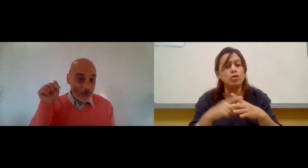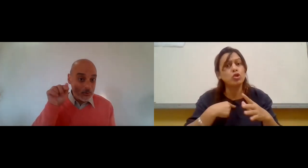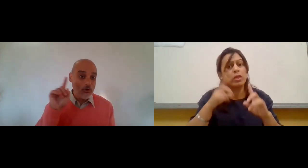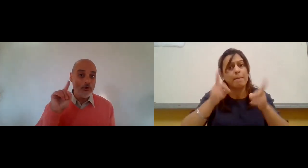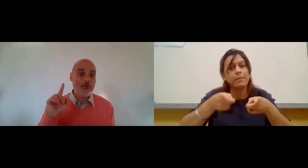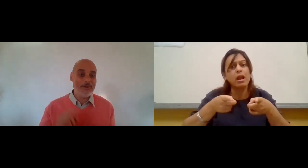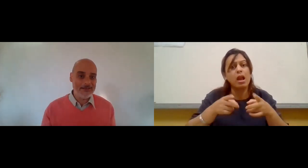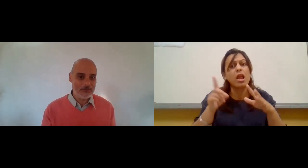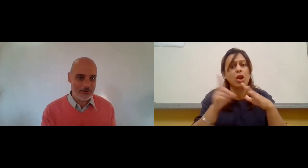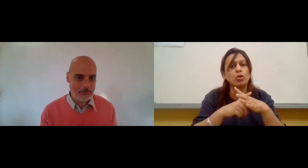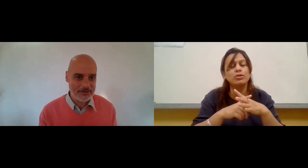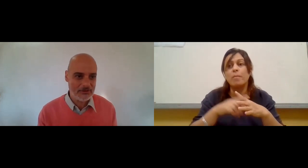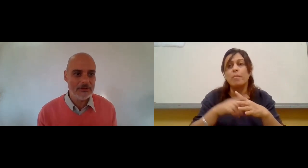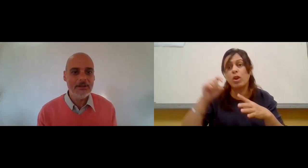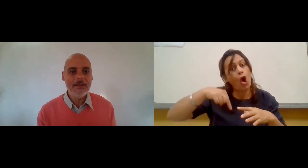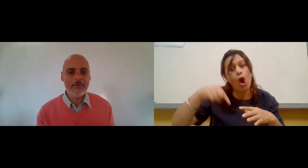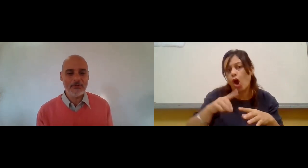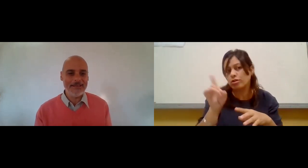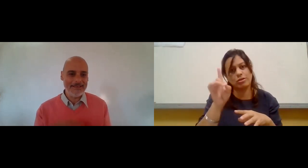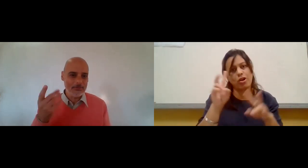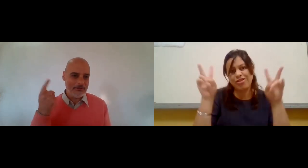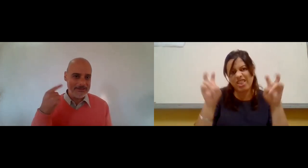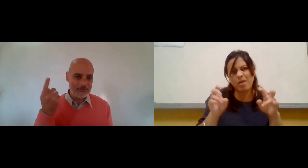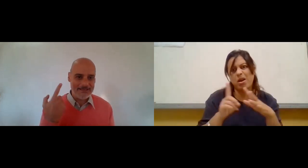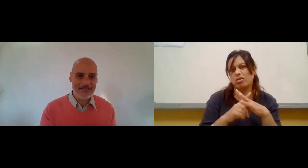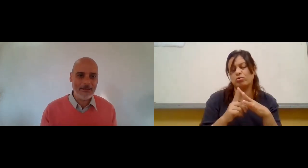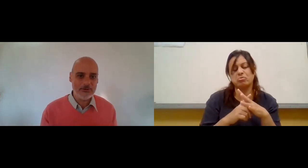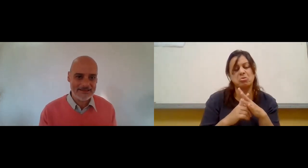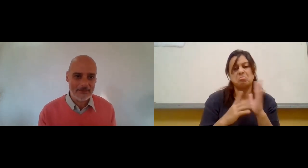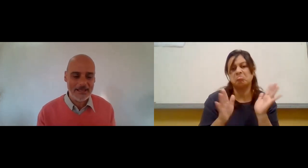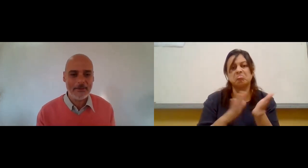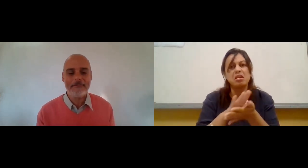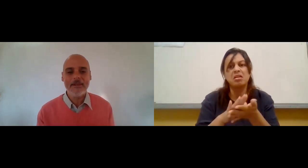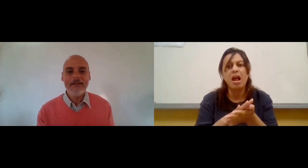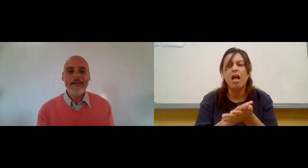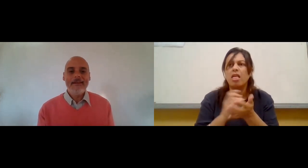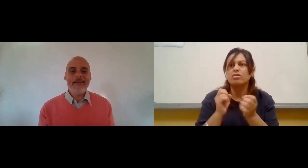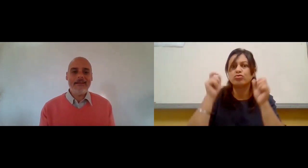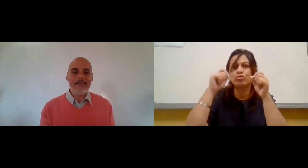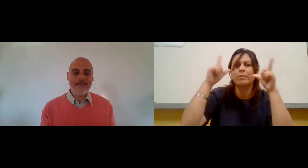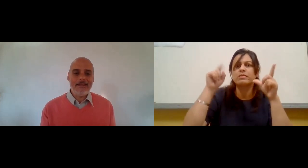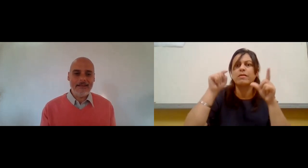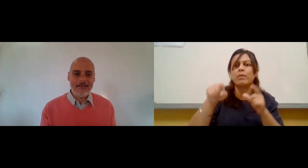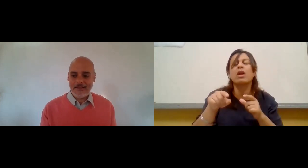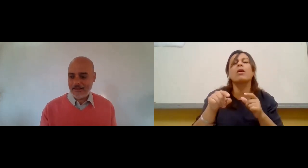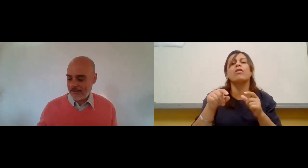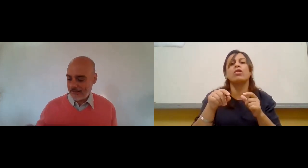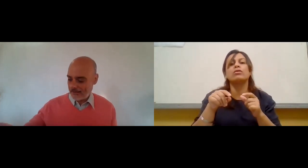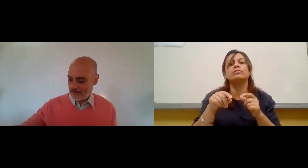en esto justo hoy no hablé de inclusión, por eso me sorprende que justamente usaras esa palabra.